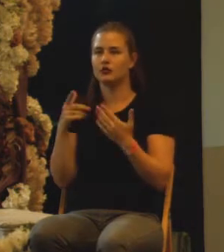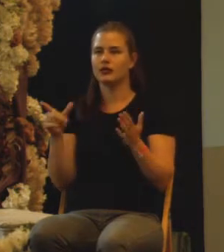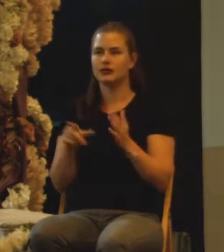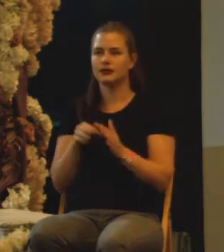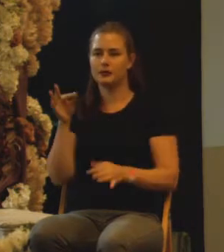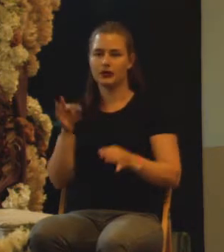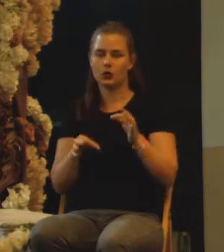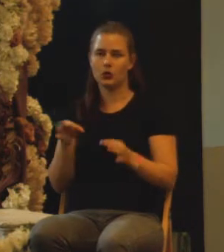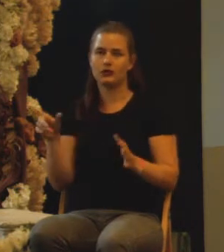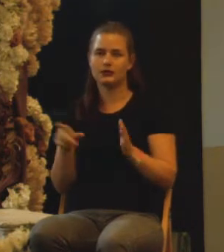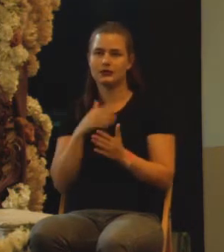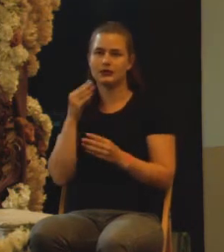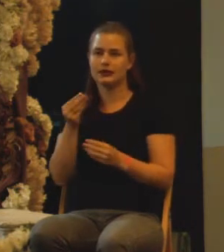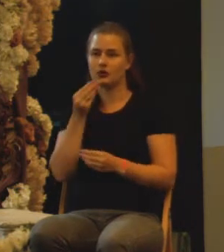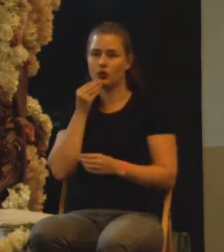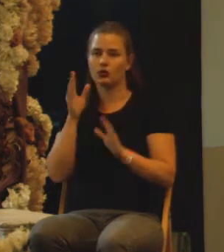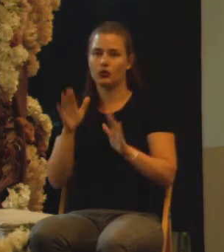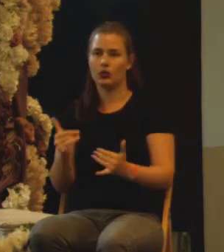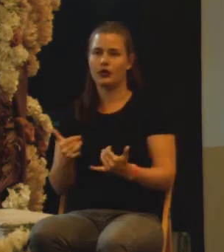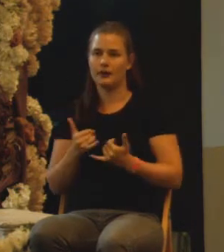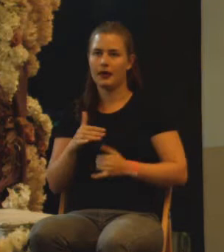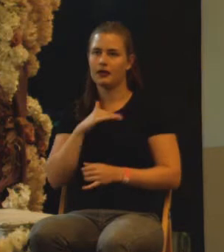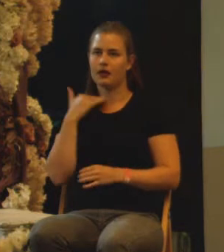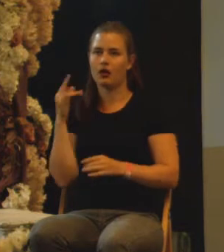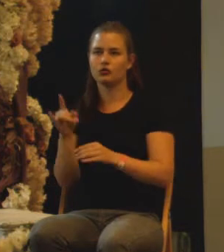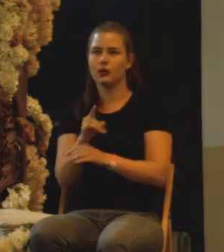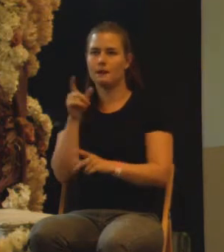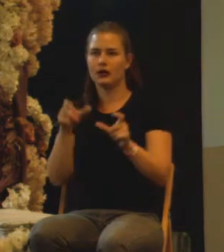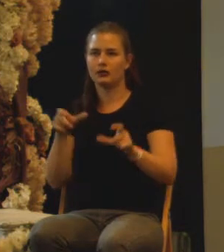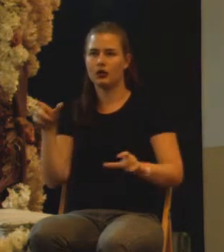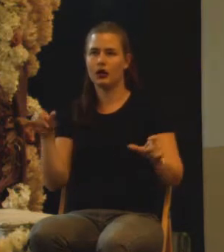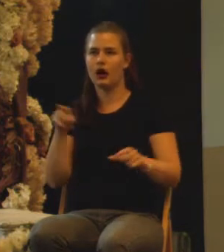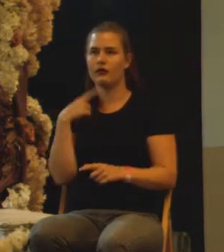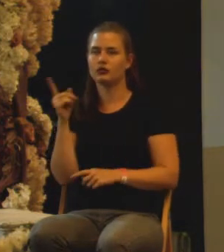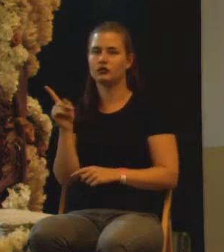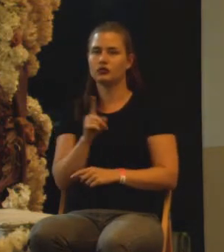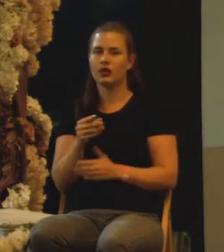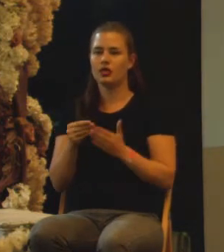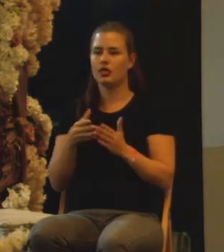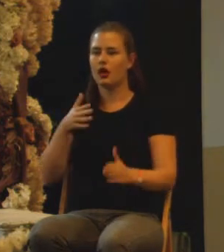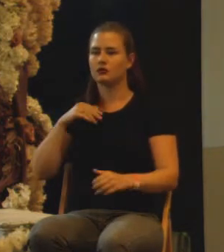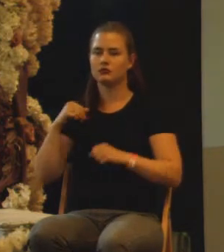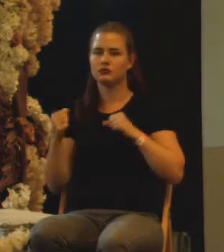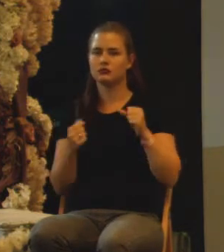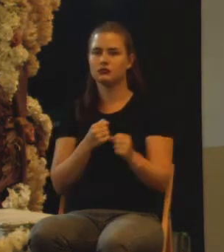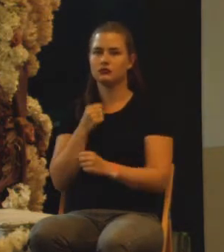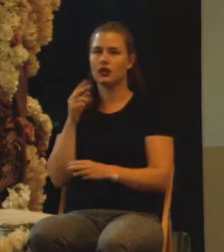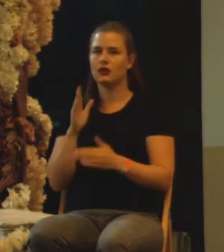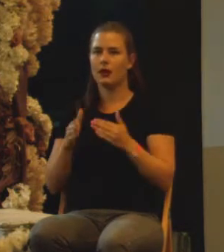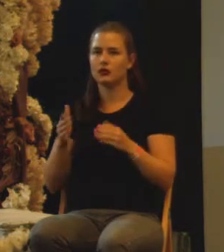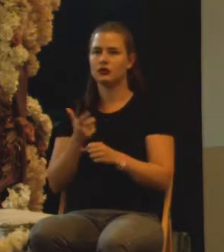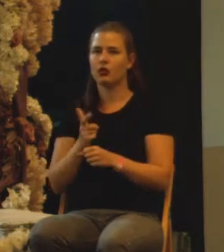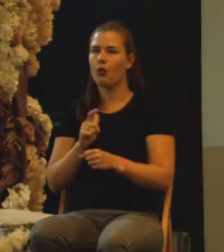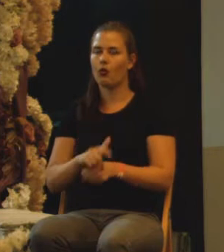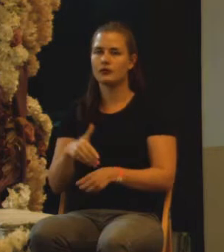природой и с едой — это только для меня. Я не хочу обманывать людей и говорить, что «дорогие ребята, капуста — это